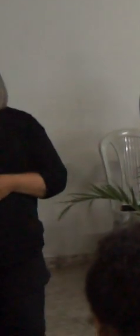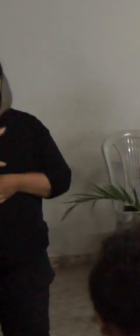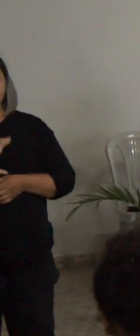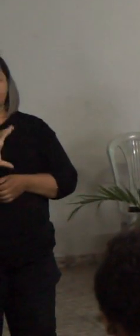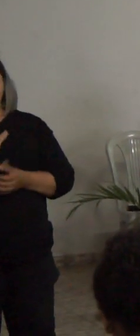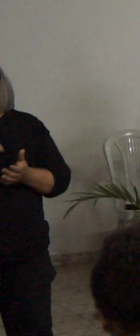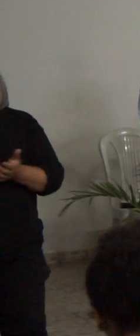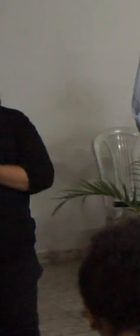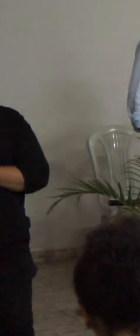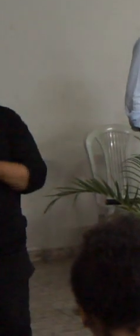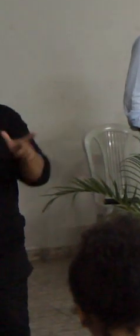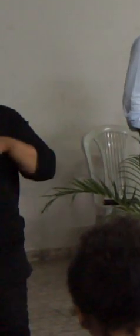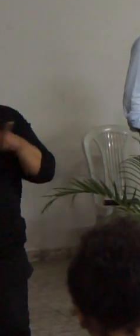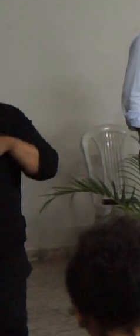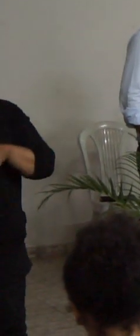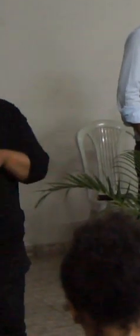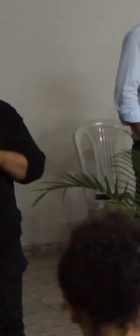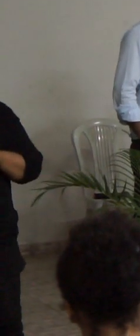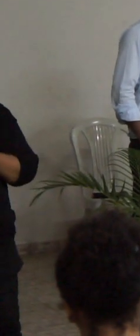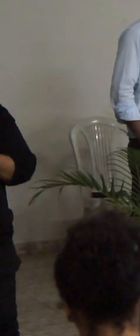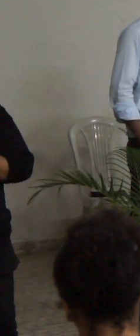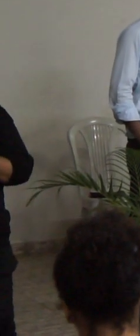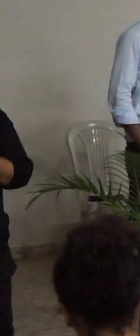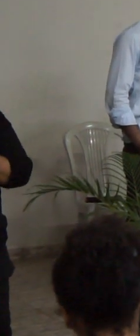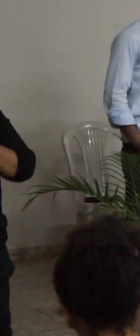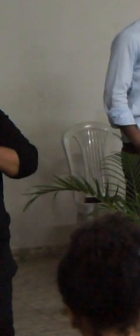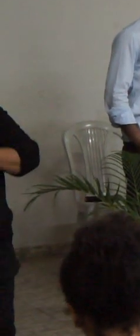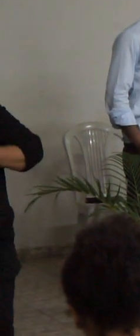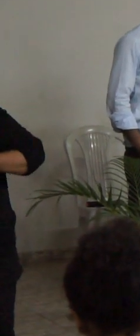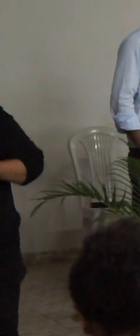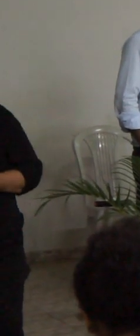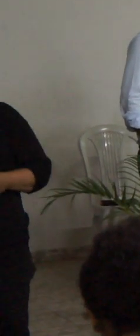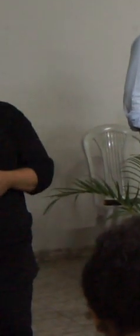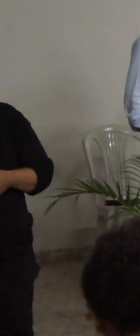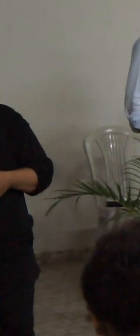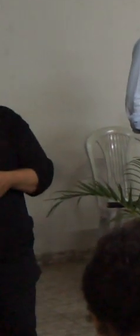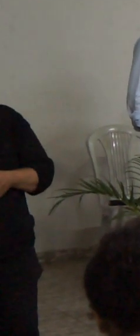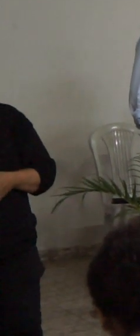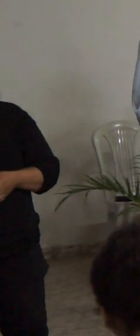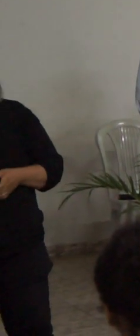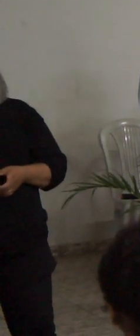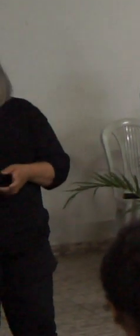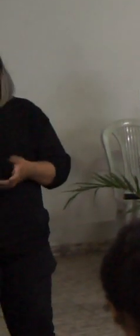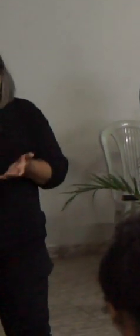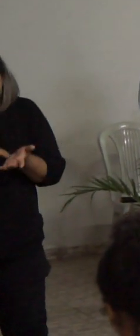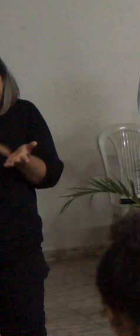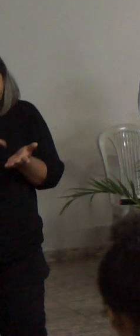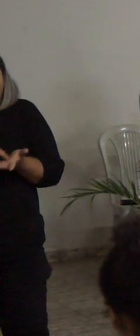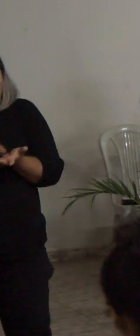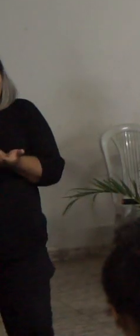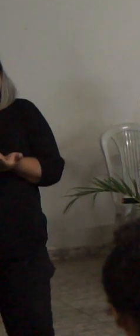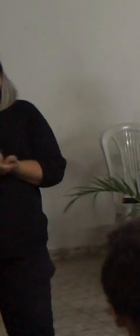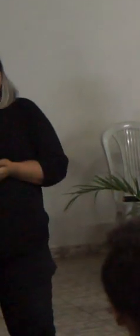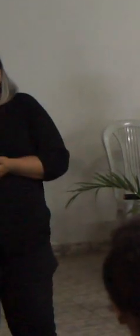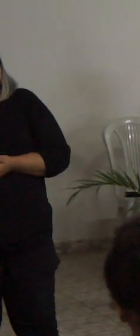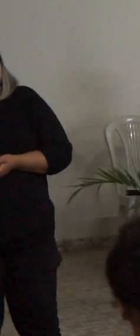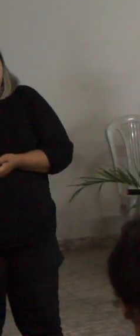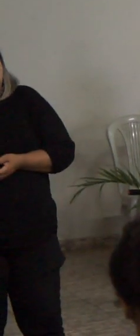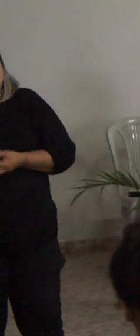com que todos os dias eu durmo meia-noite, acordo 4 da manhã, pensando o que eu tenho e o que eu posso fazer para melhorar o nosso